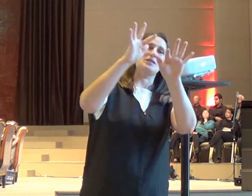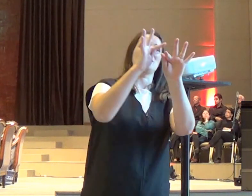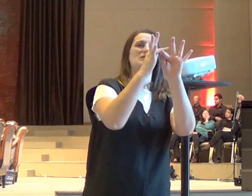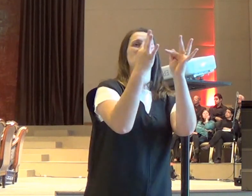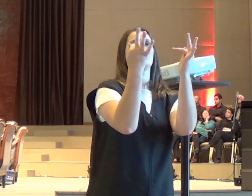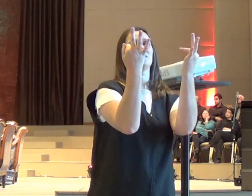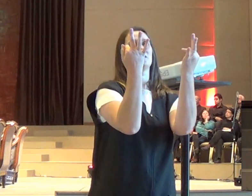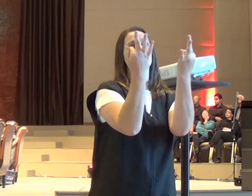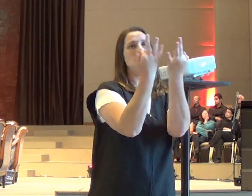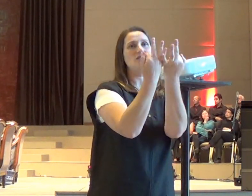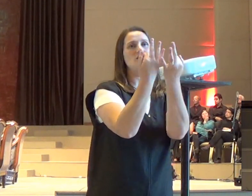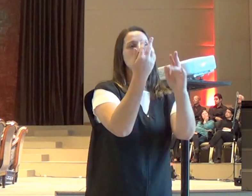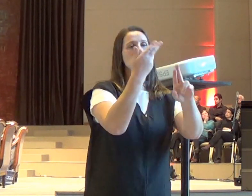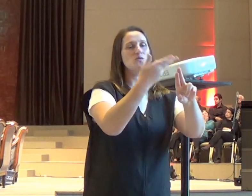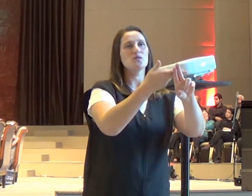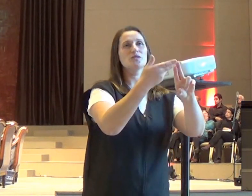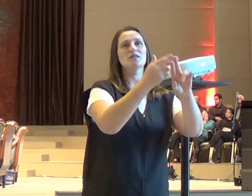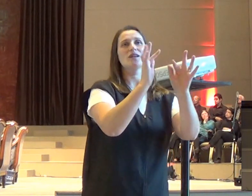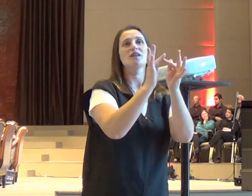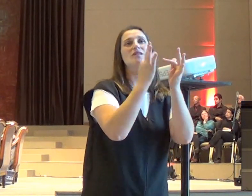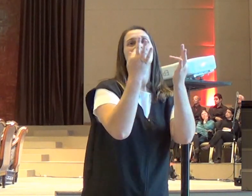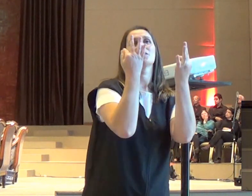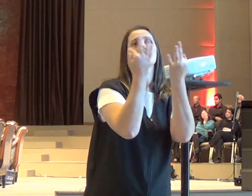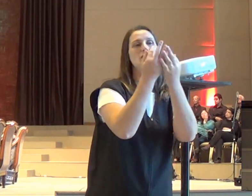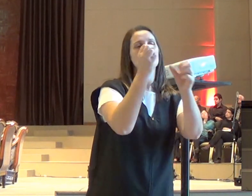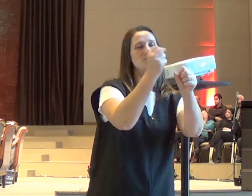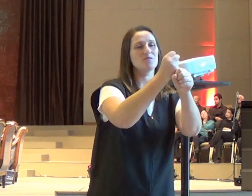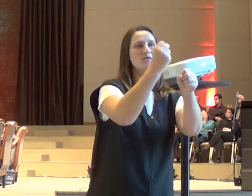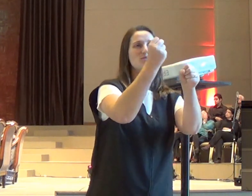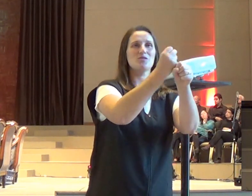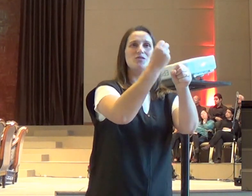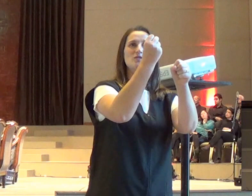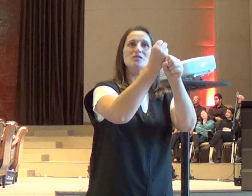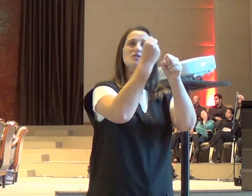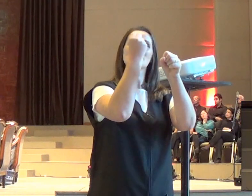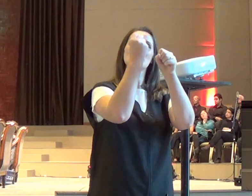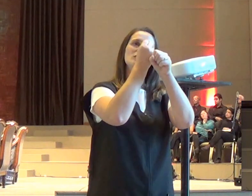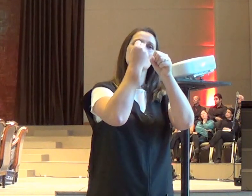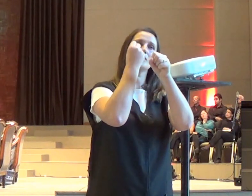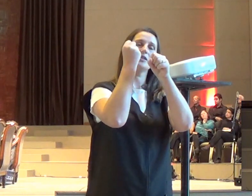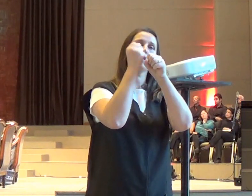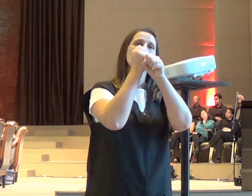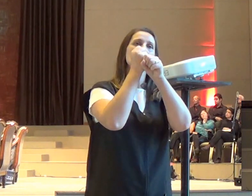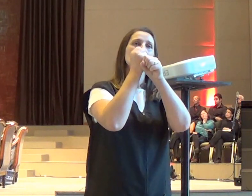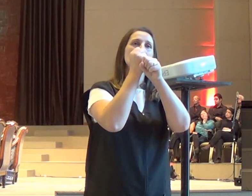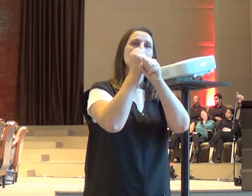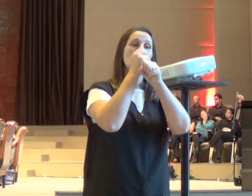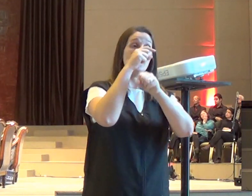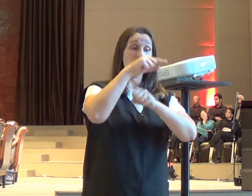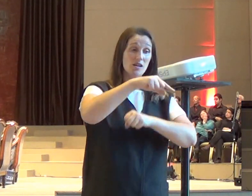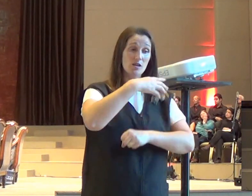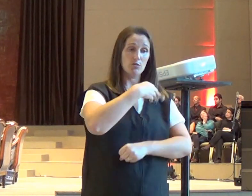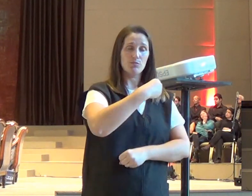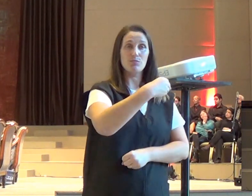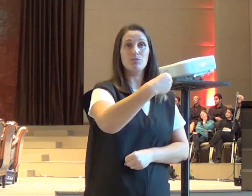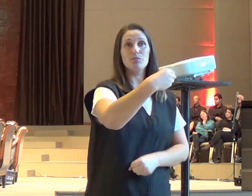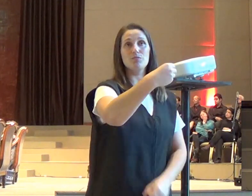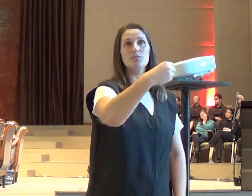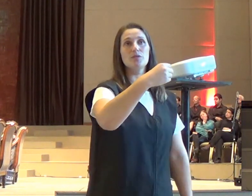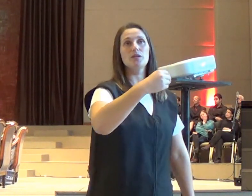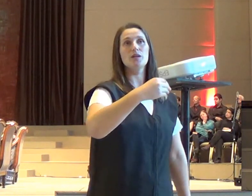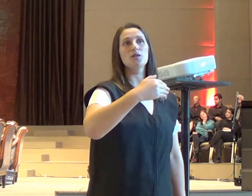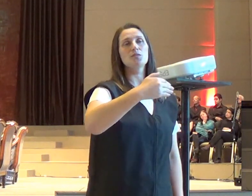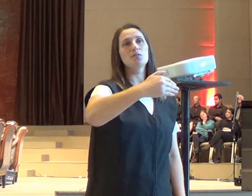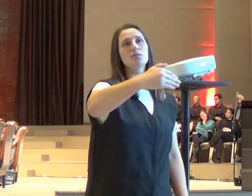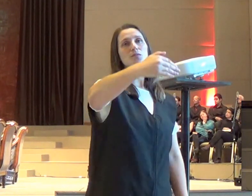usar essa benção para construir algo que seja para esta geração para a próxima porque